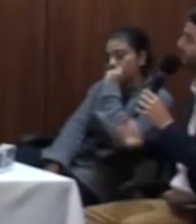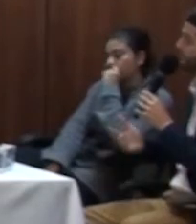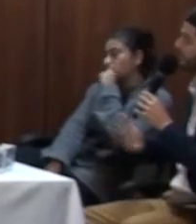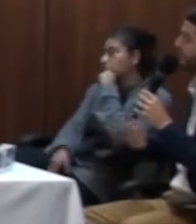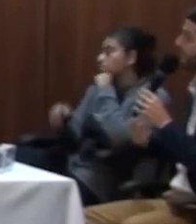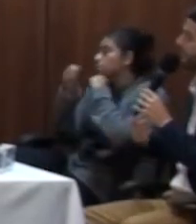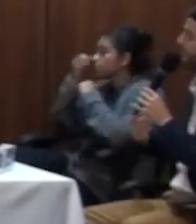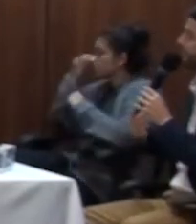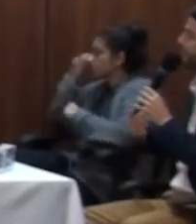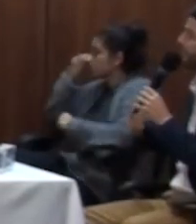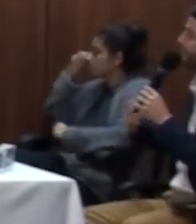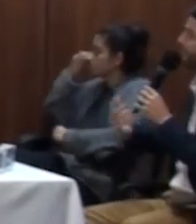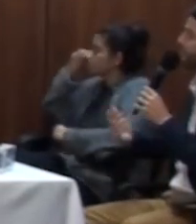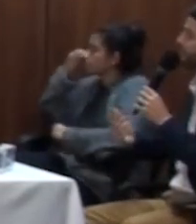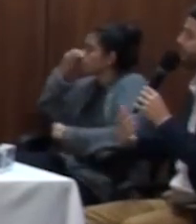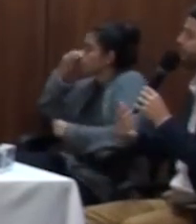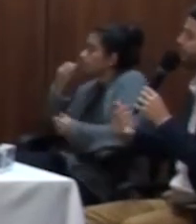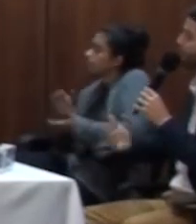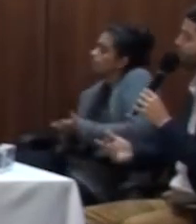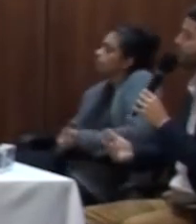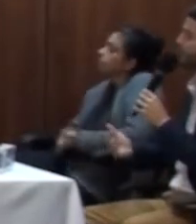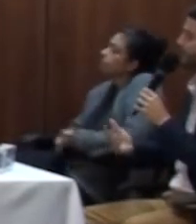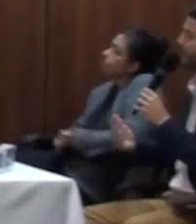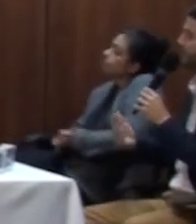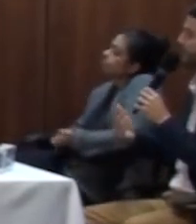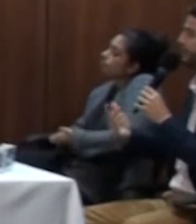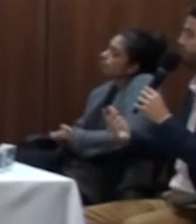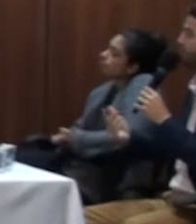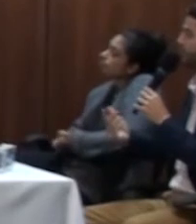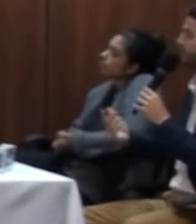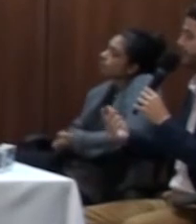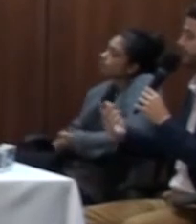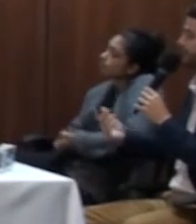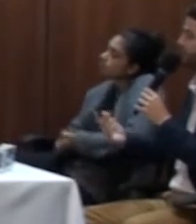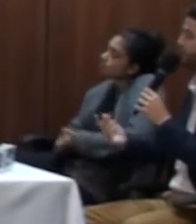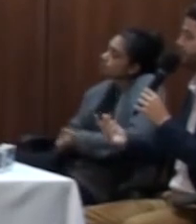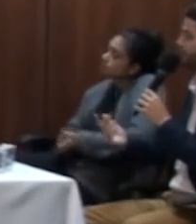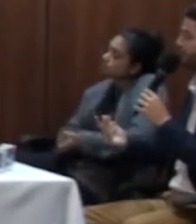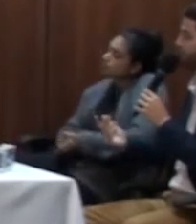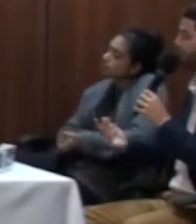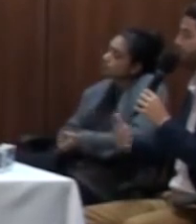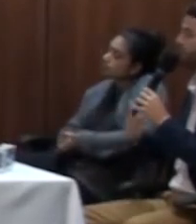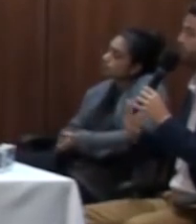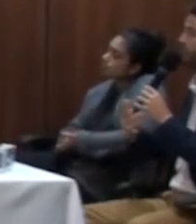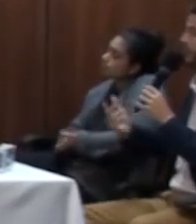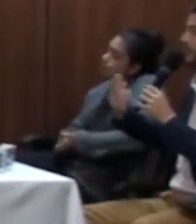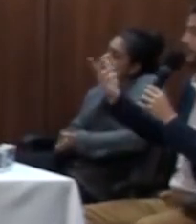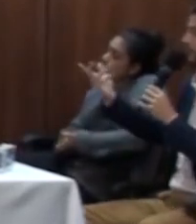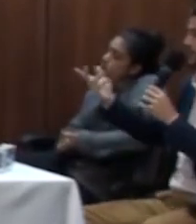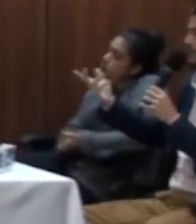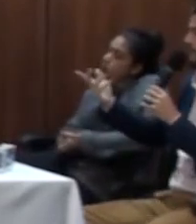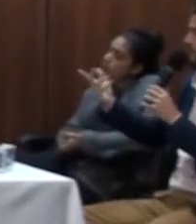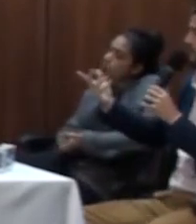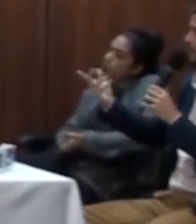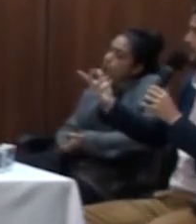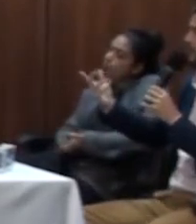Outra coisa, a indefinição quanto a esse tempo de espera para a realização dos procedimentos cirúrgicos, ou seja, que está ligado